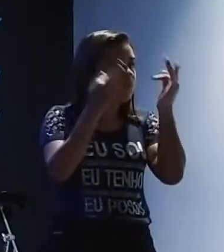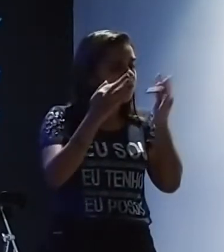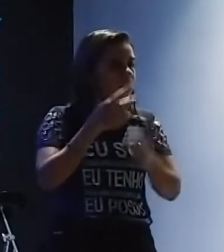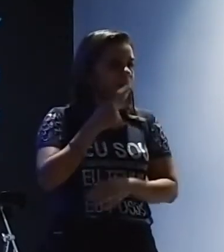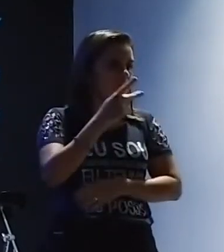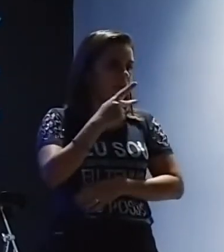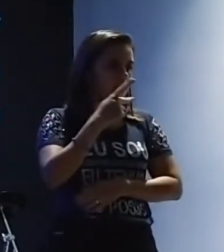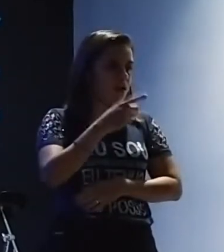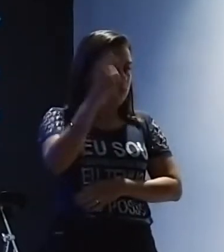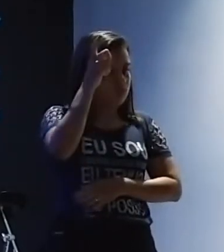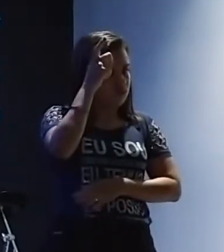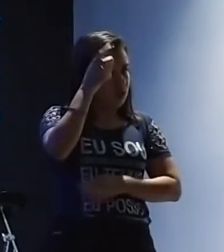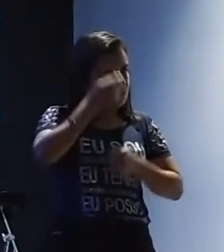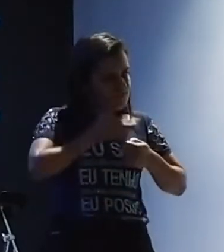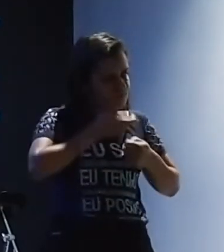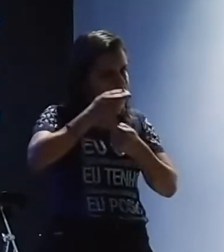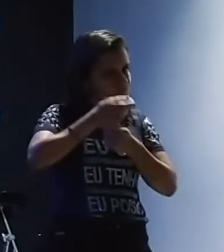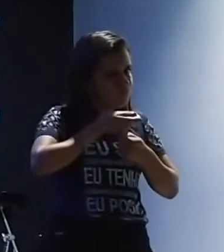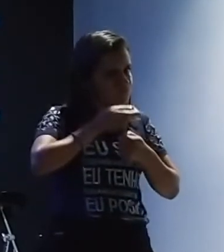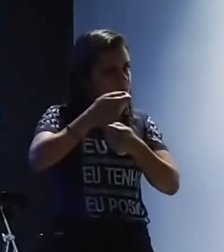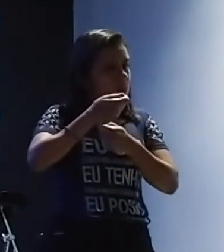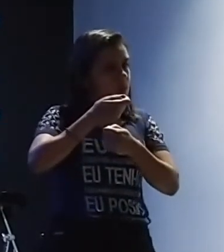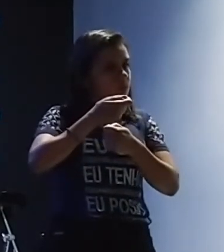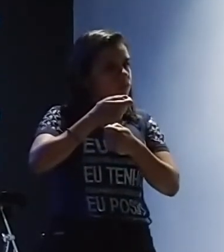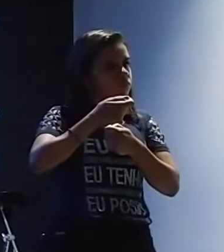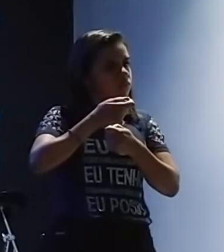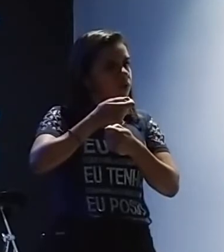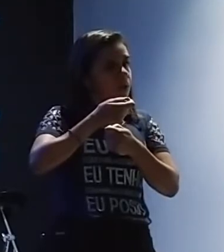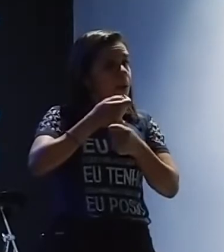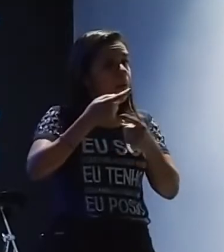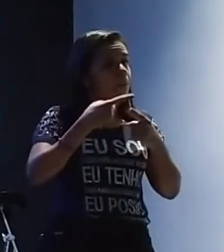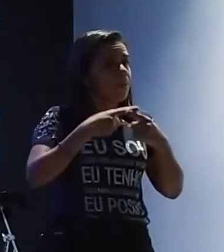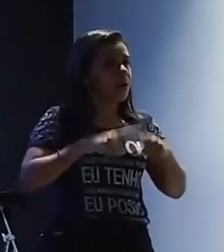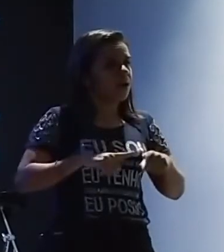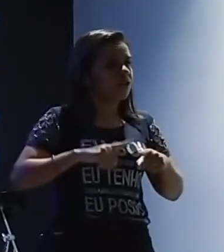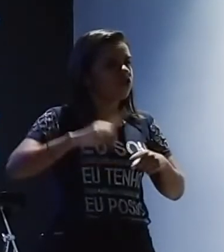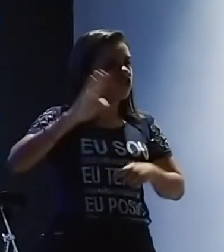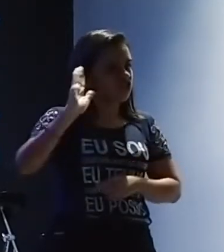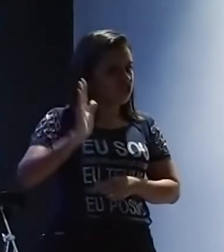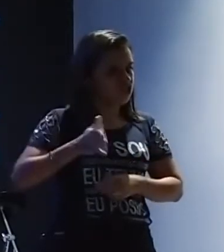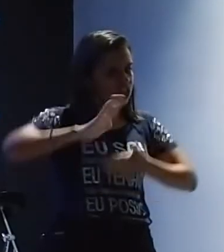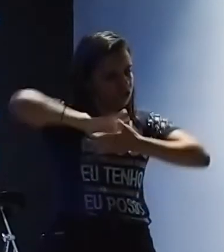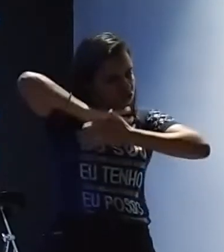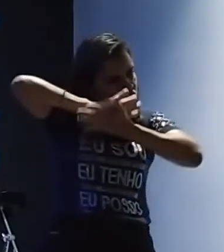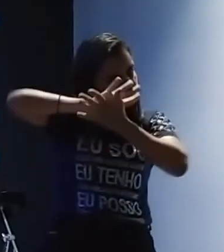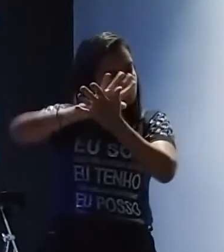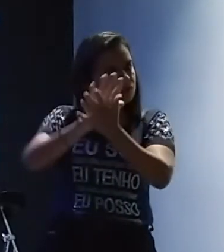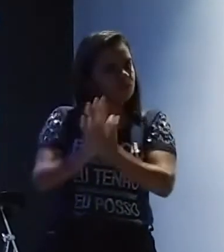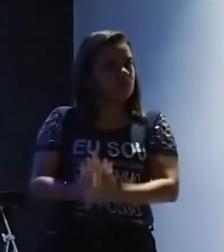vezes, mas ele já se levanta derrotado, porque ele se levanta na nossa vida para cair.